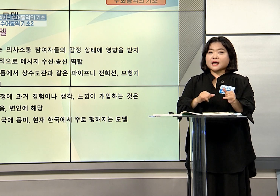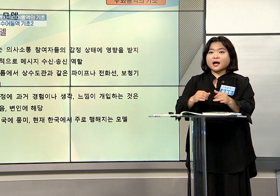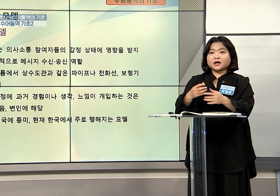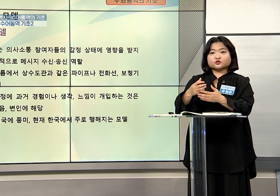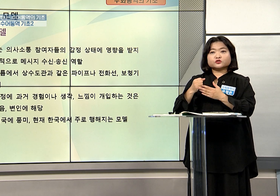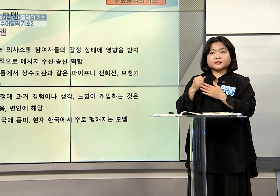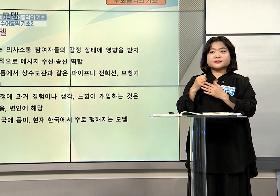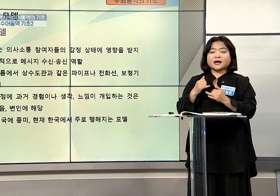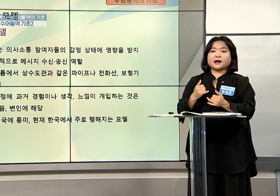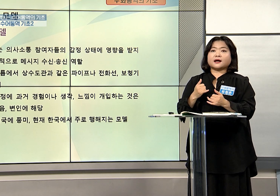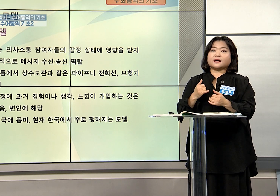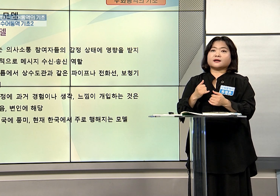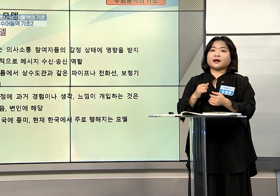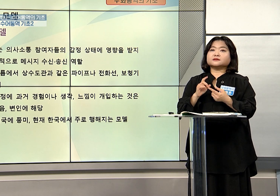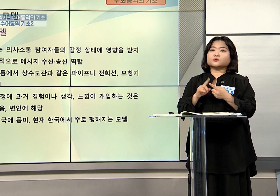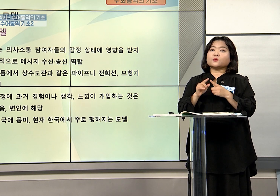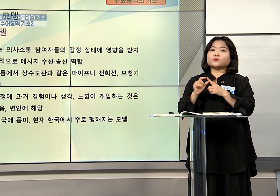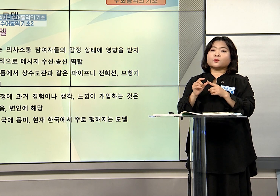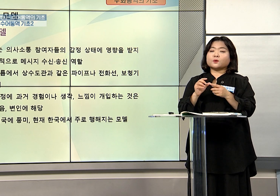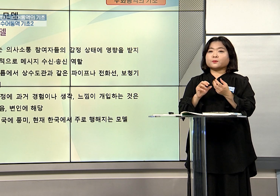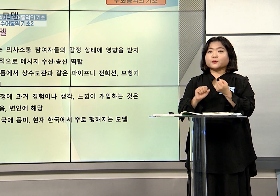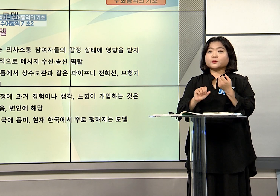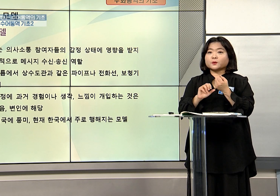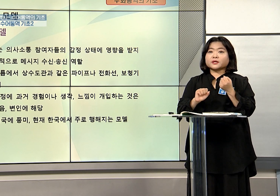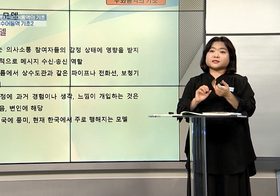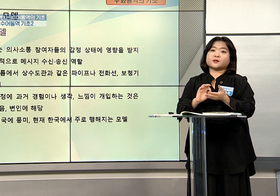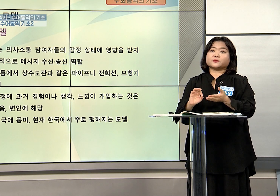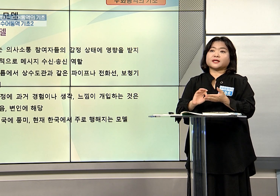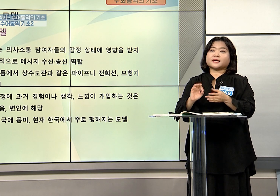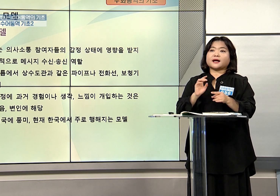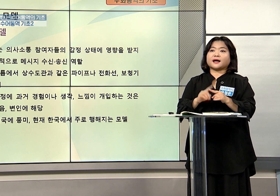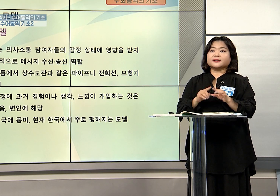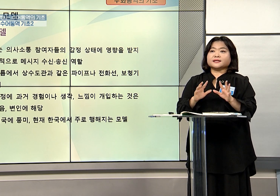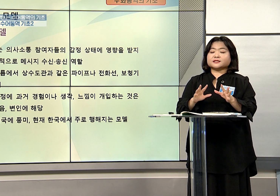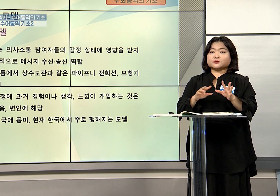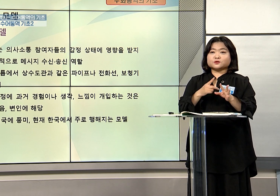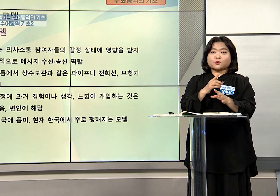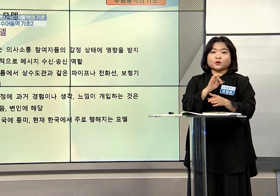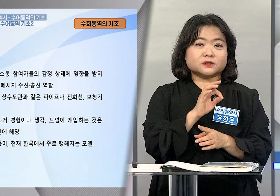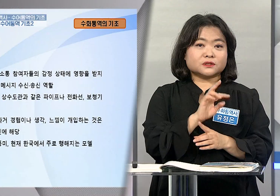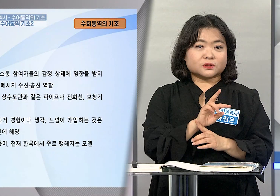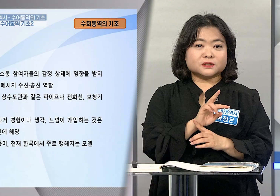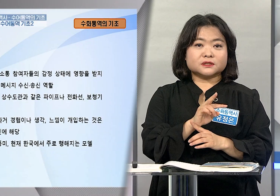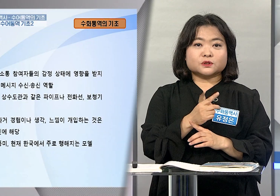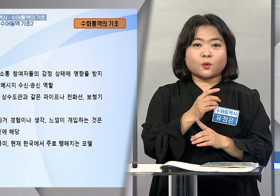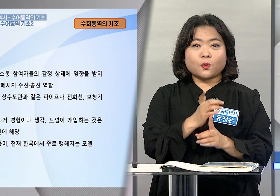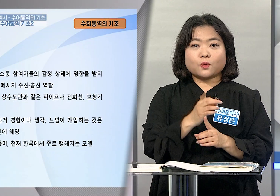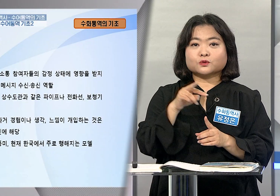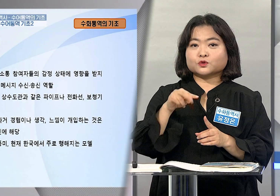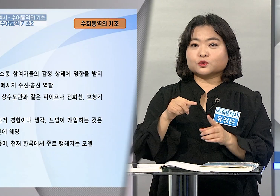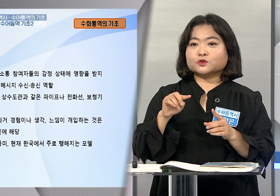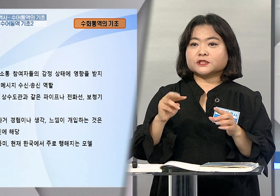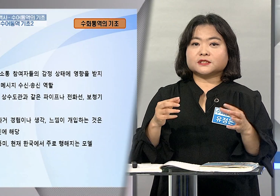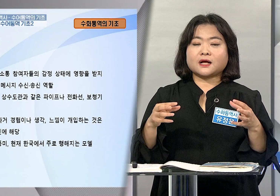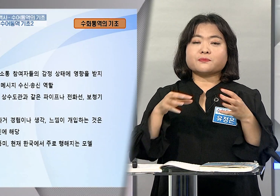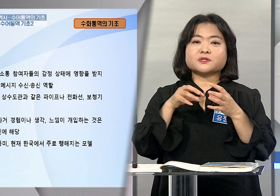송신자, 수신자라는 용어로 별도로 이렇게 사용을 하다가 이제는 그 송수신을